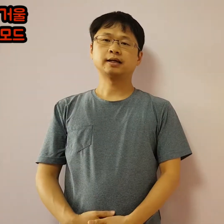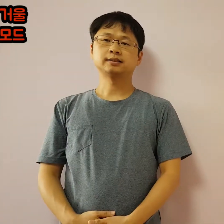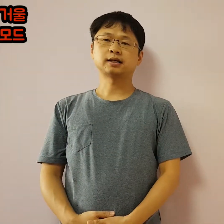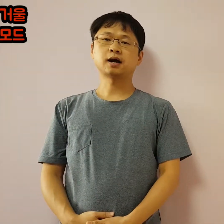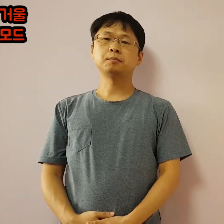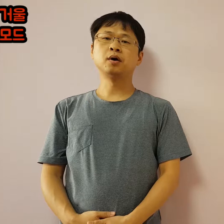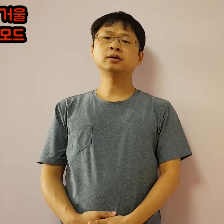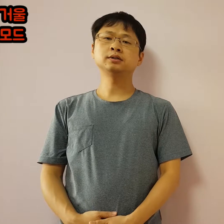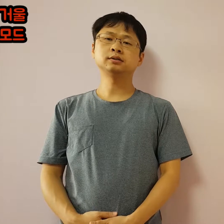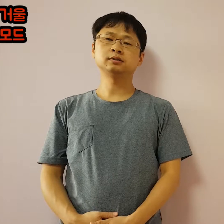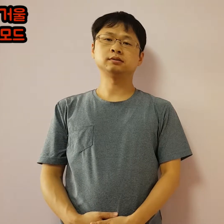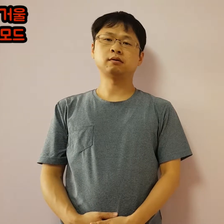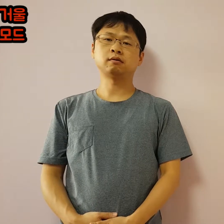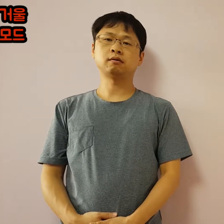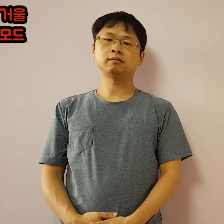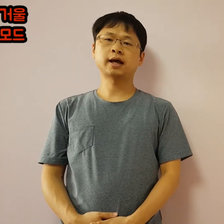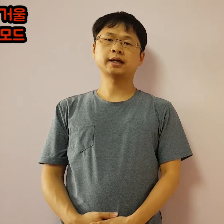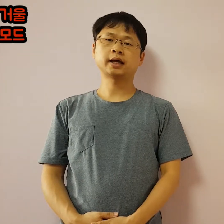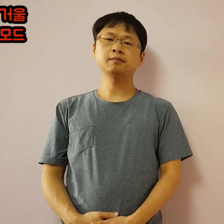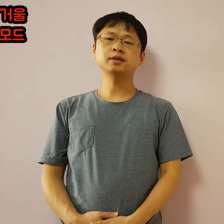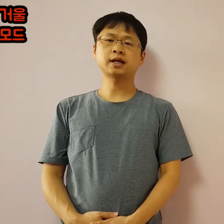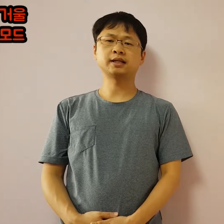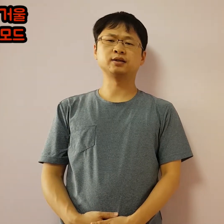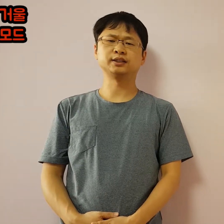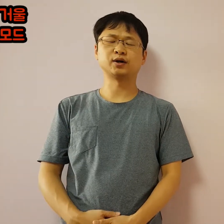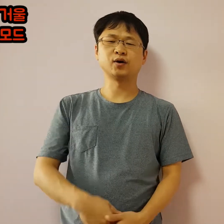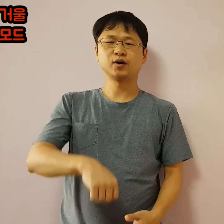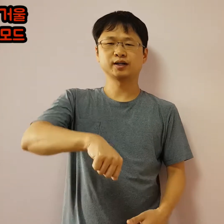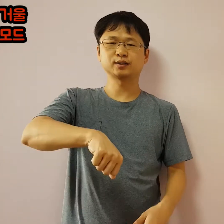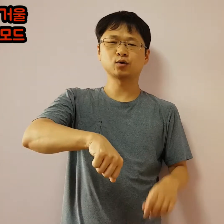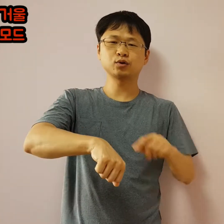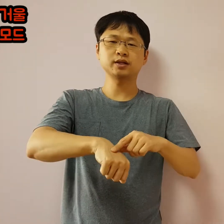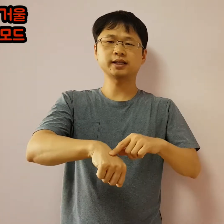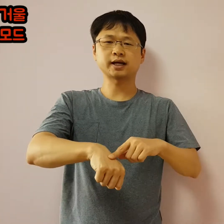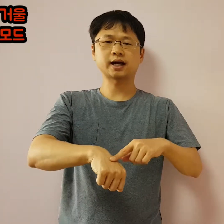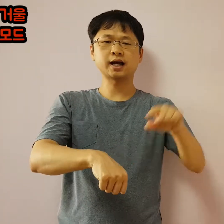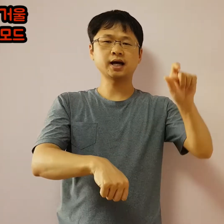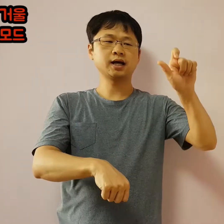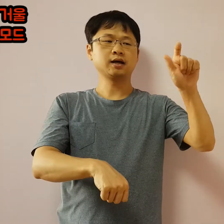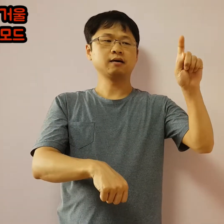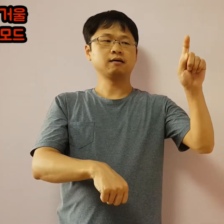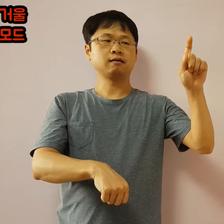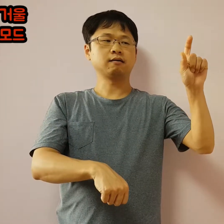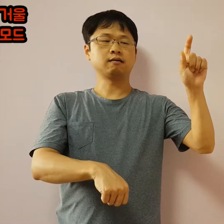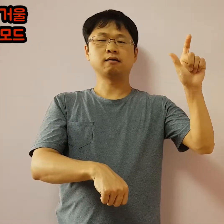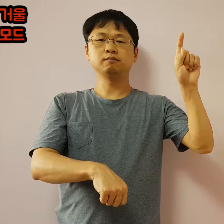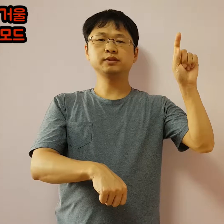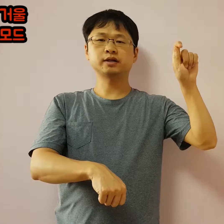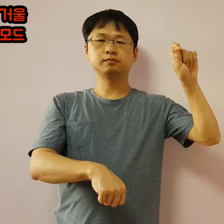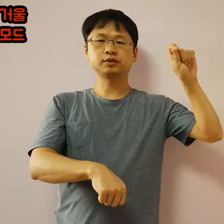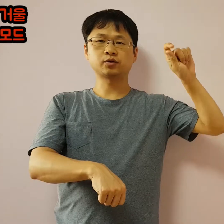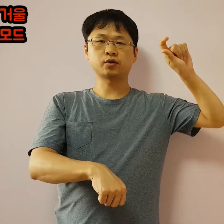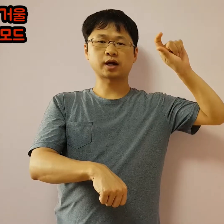자, 다음 벌은 나에게 힘들게 하는 거죠. 그래서 손등에다가 엄지와 검지로